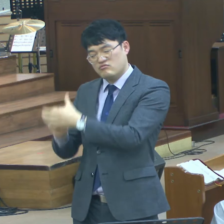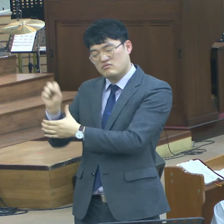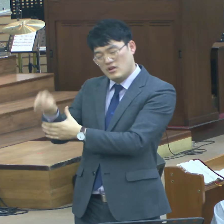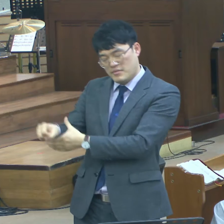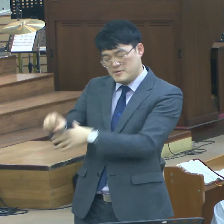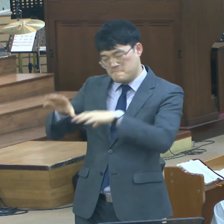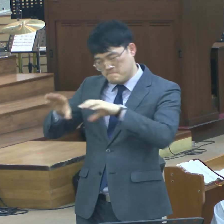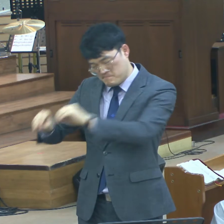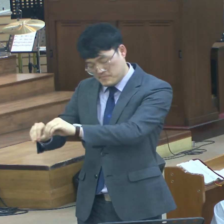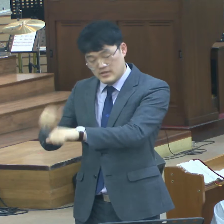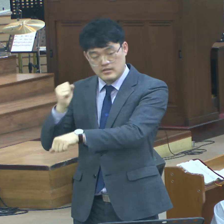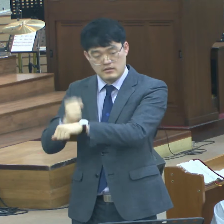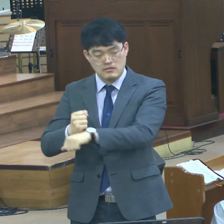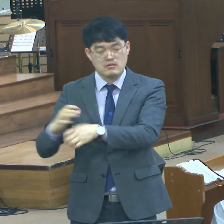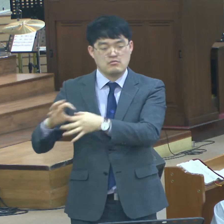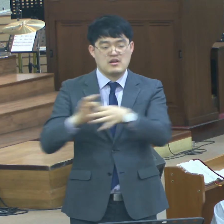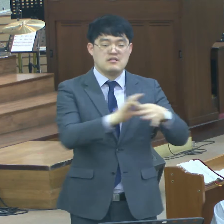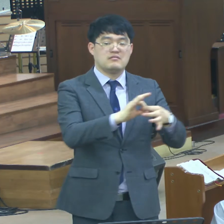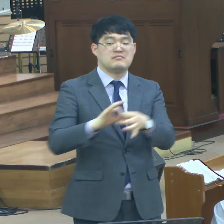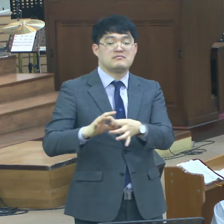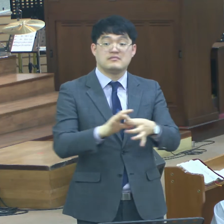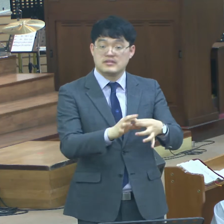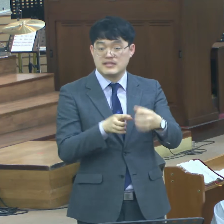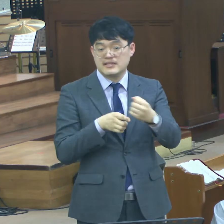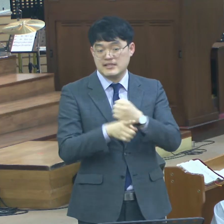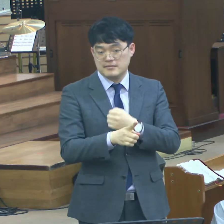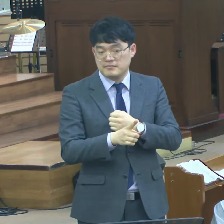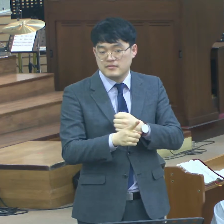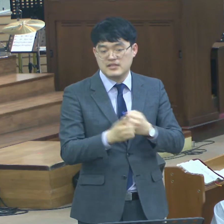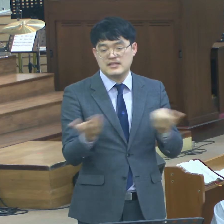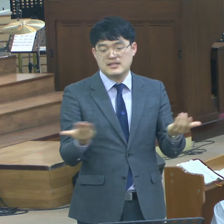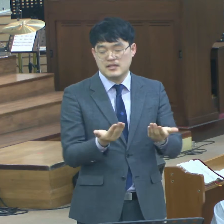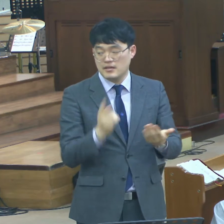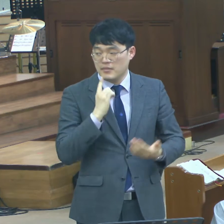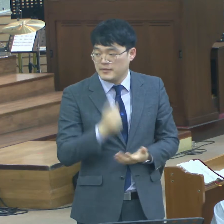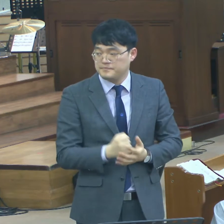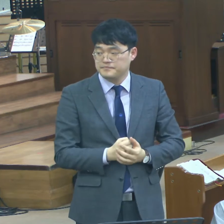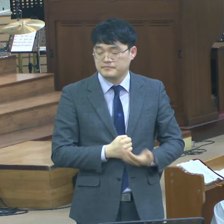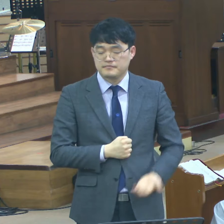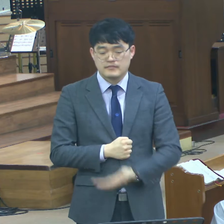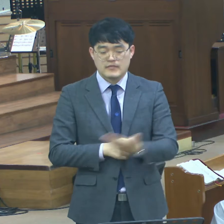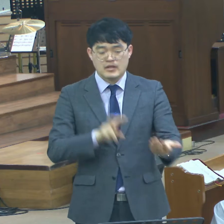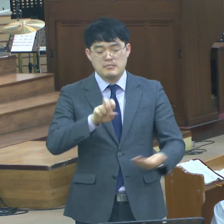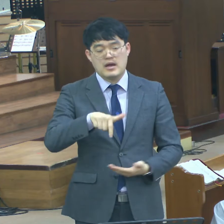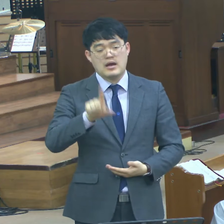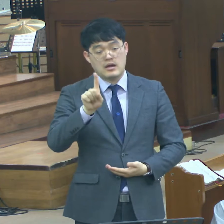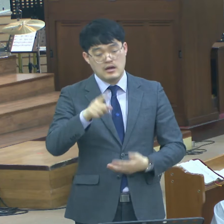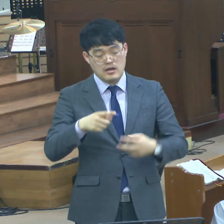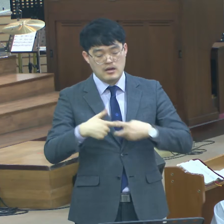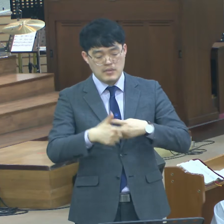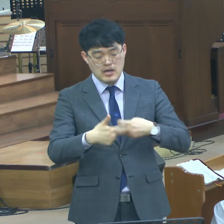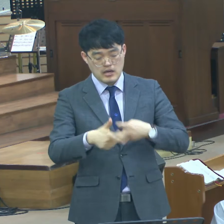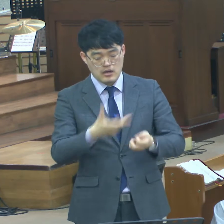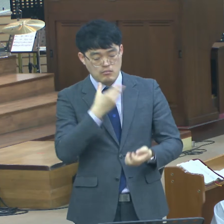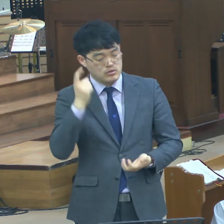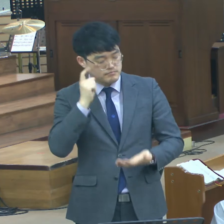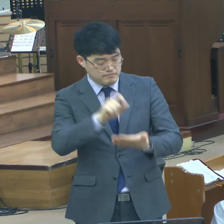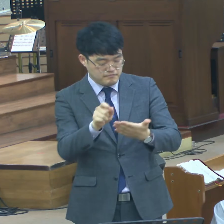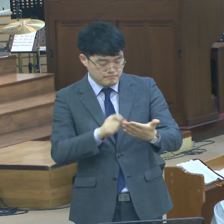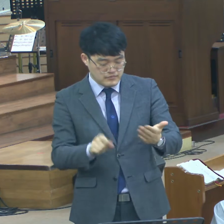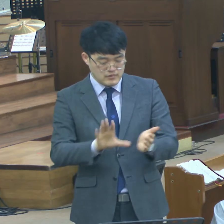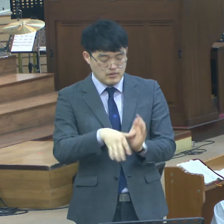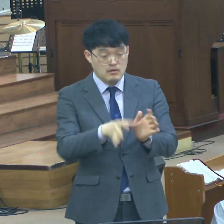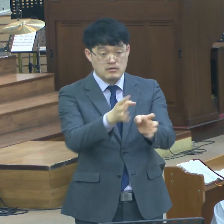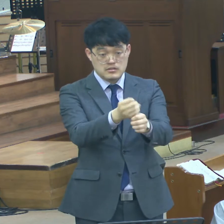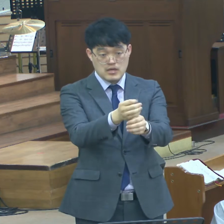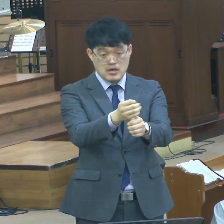의도적이고 계획적인 일이었다 하는 겁니다. 마가복음이 쓰인 것은 언제인가 보면 베드로의 순교